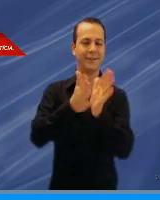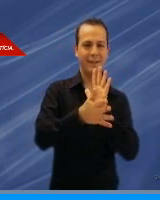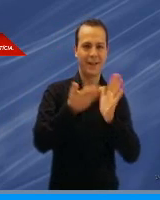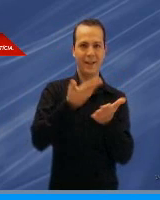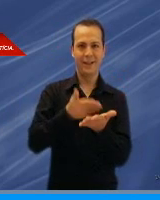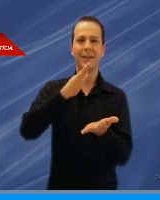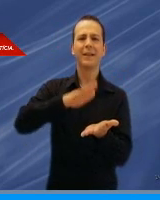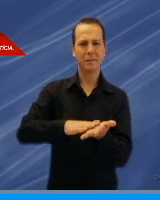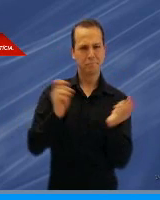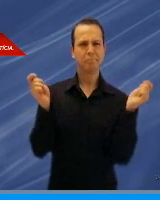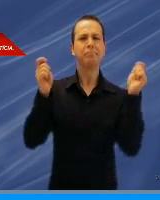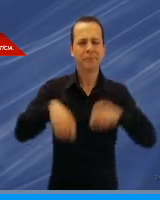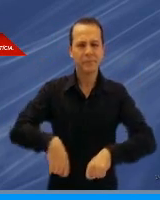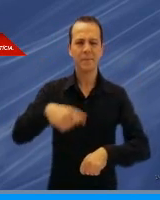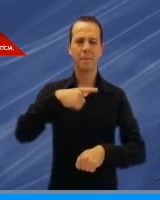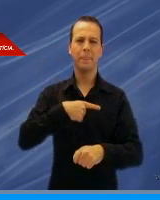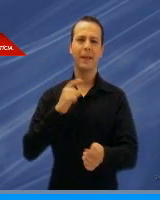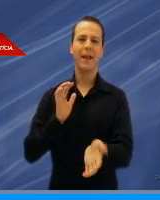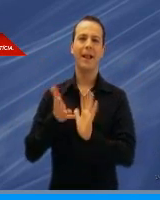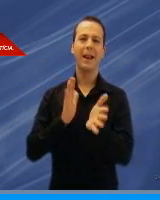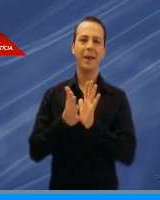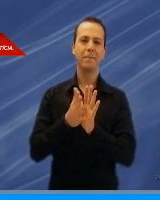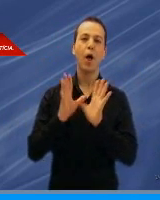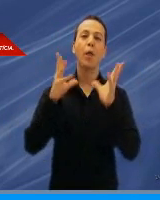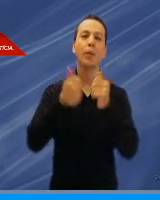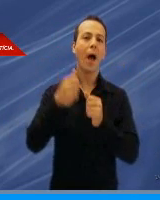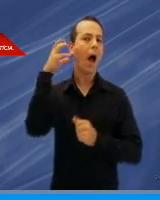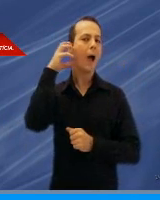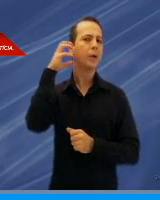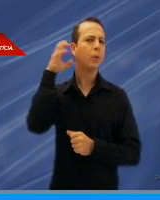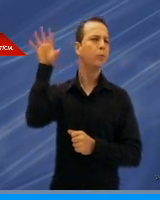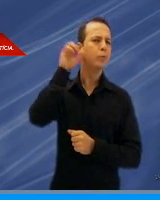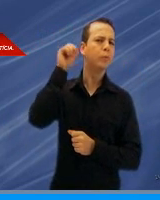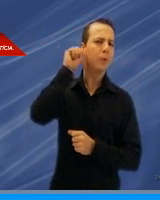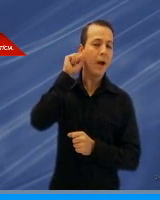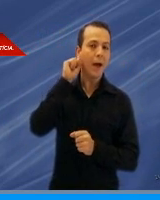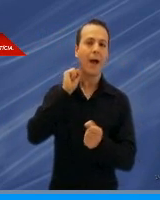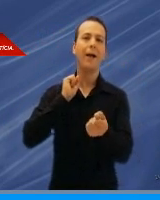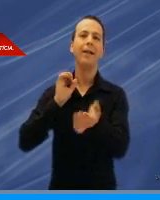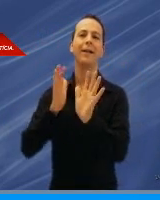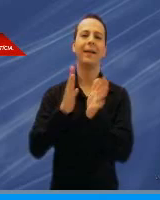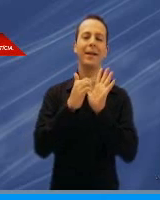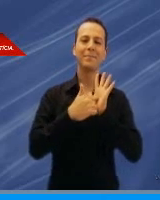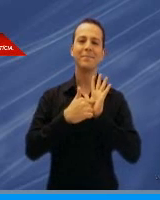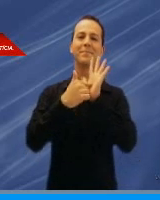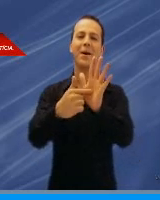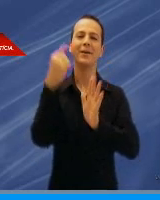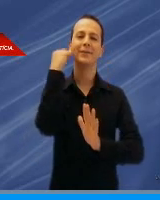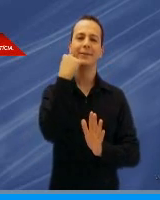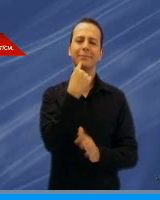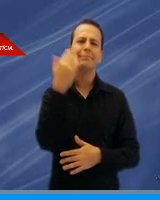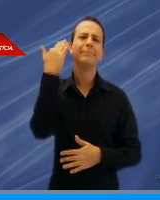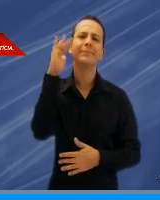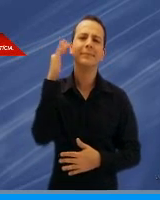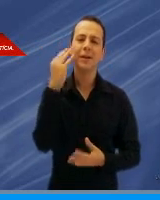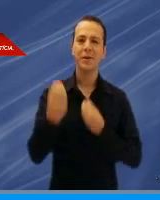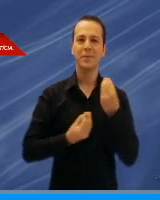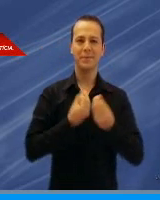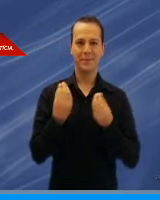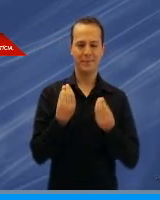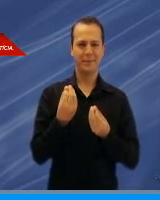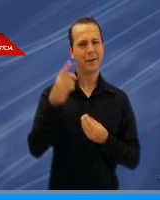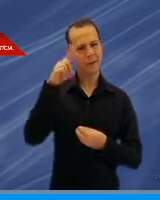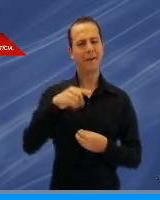estar sendo traduzidos para Libras, que é a linguagem de sinais brasileira.